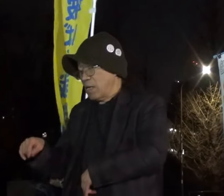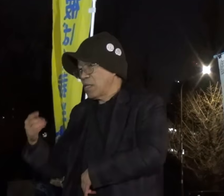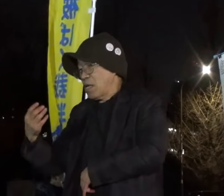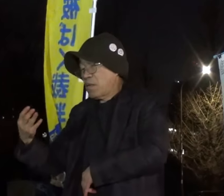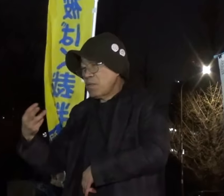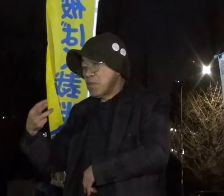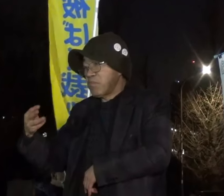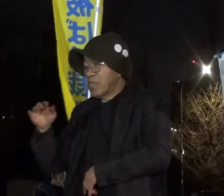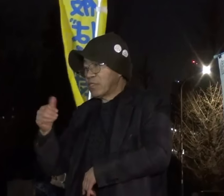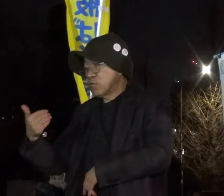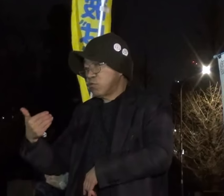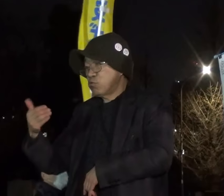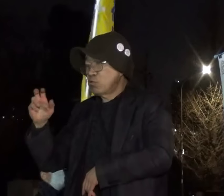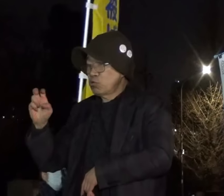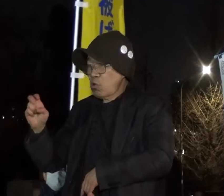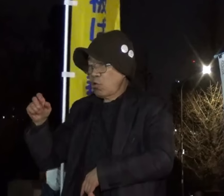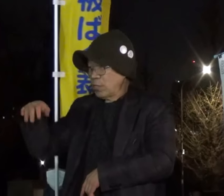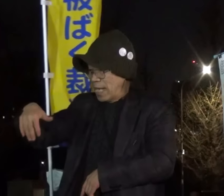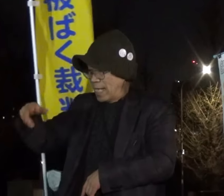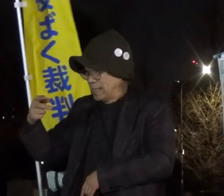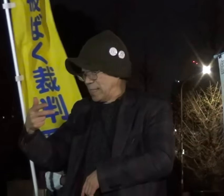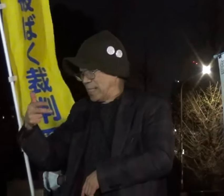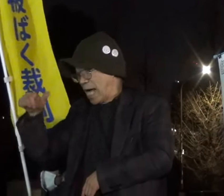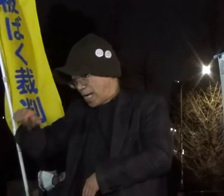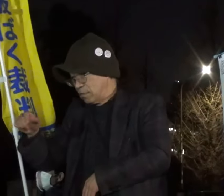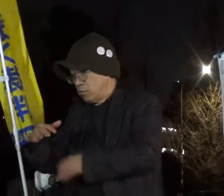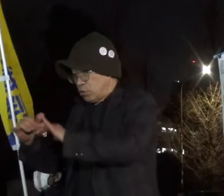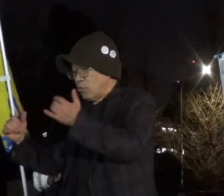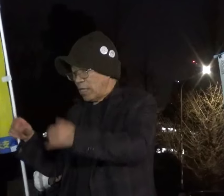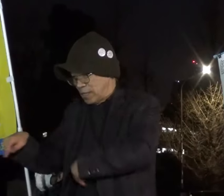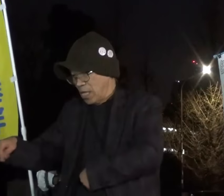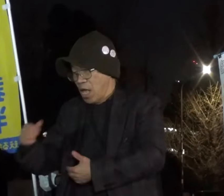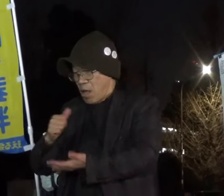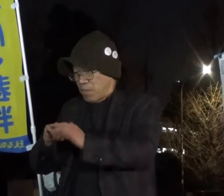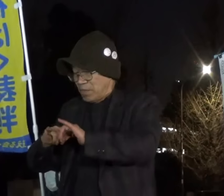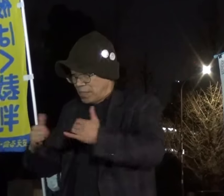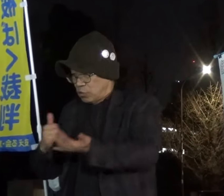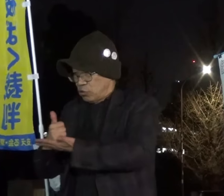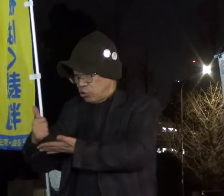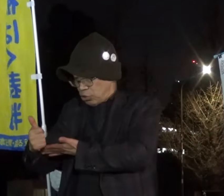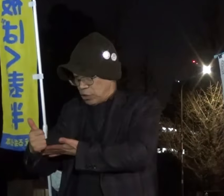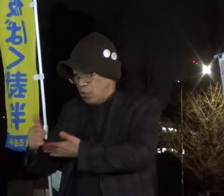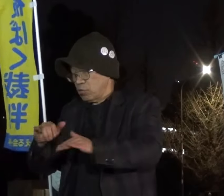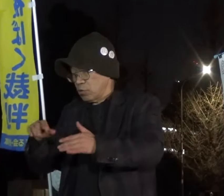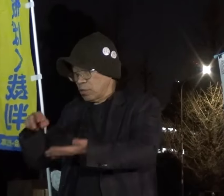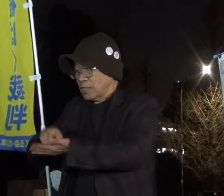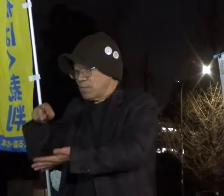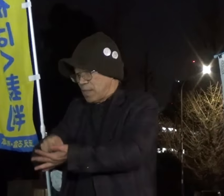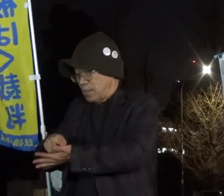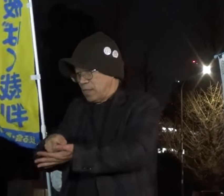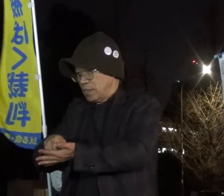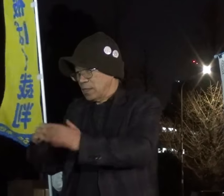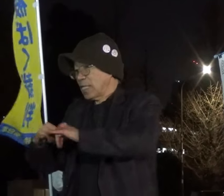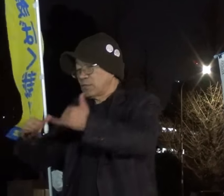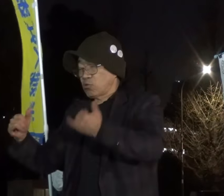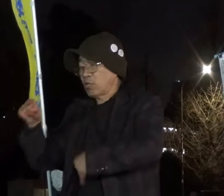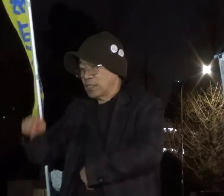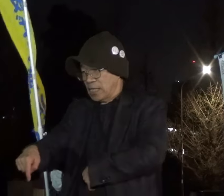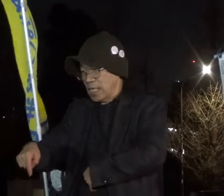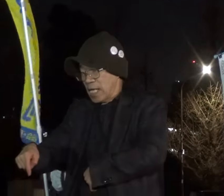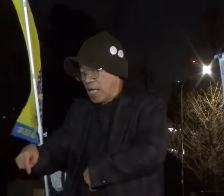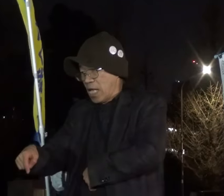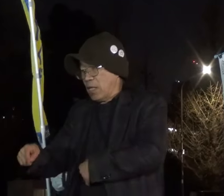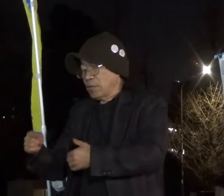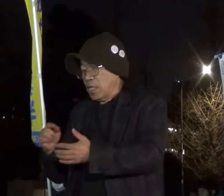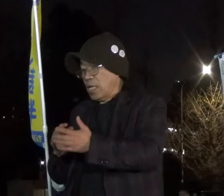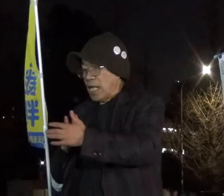全てのそういうような民主主義の側に立つ人たちと、越境主義のインターナショナリズム、それ